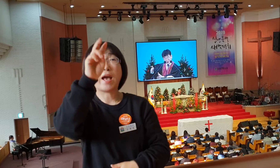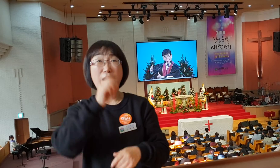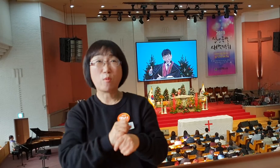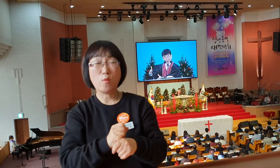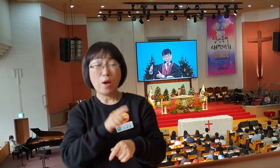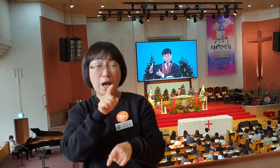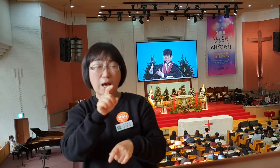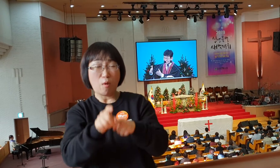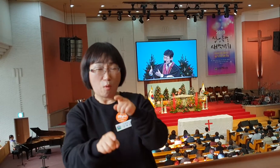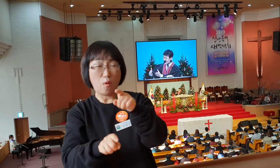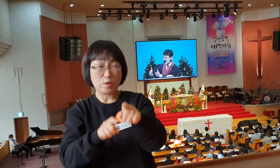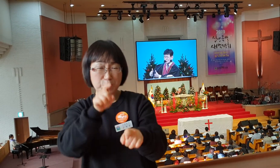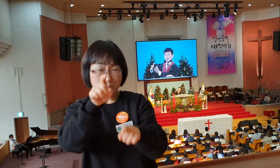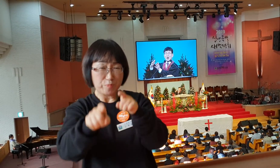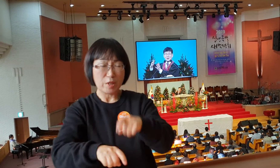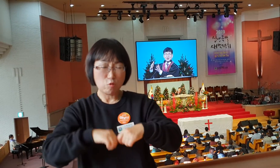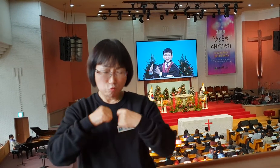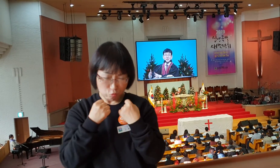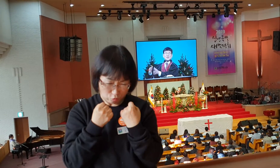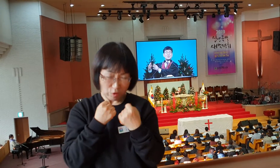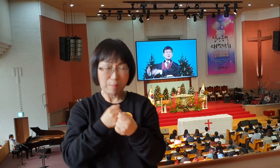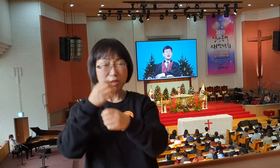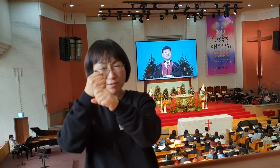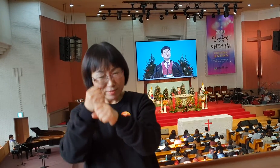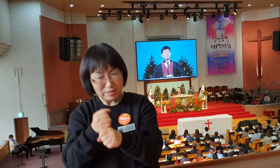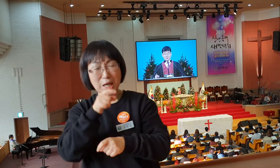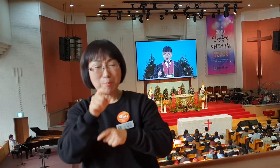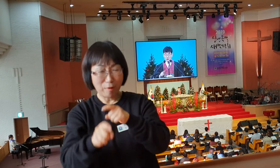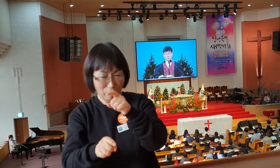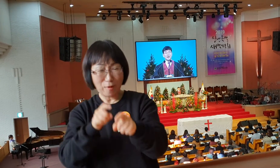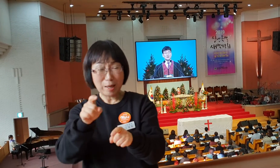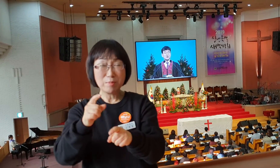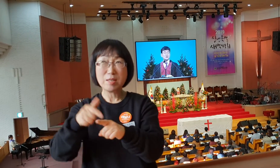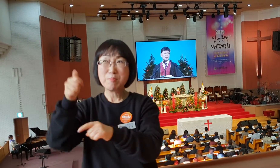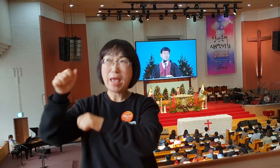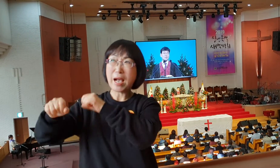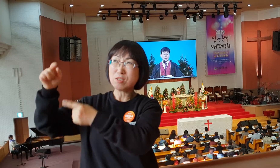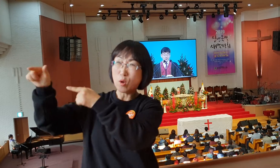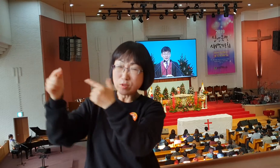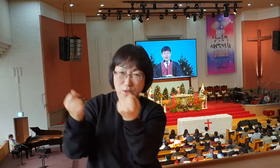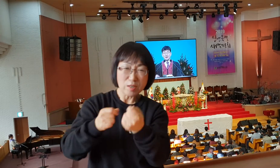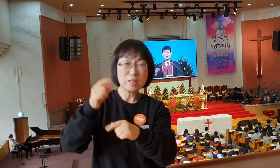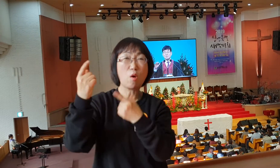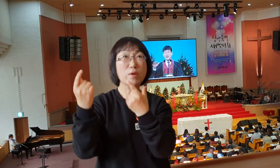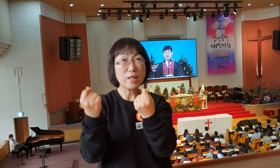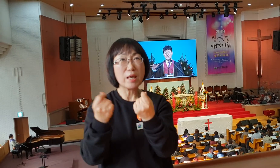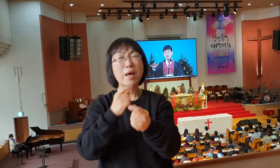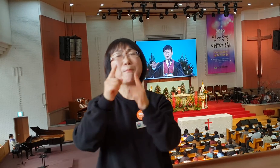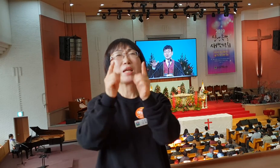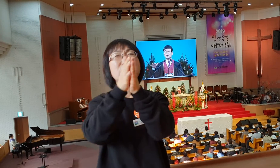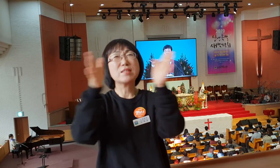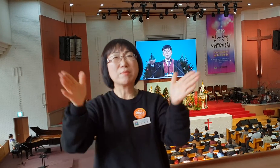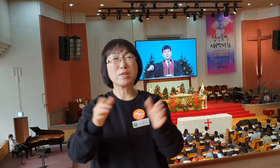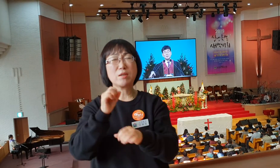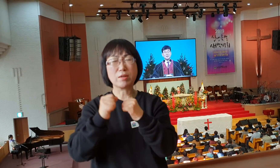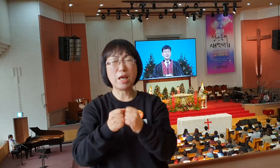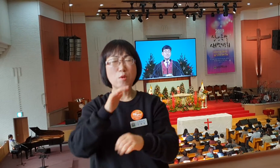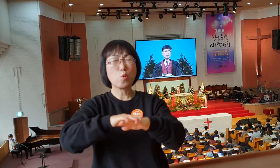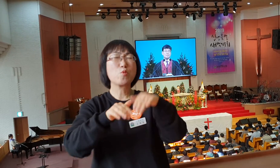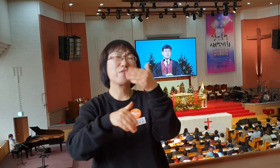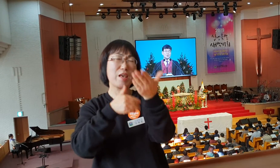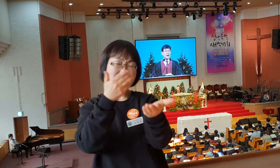한 걸음 한 걸음 순종하며 의지 않는다 예수님의 향하신 것처럼 그렇게 말하기 시작해요 그렇게 손